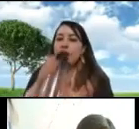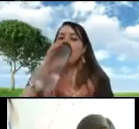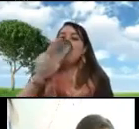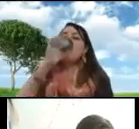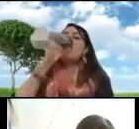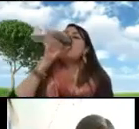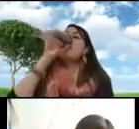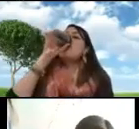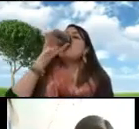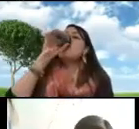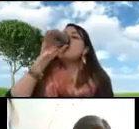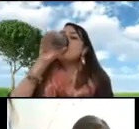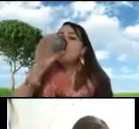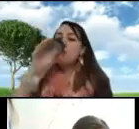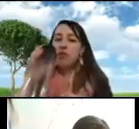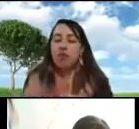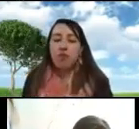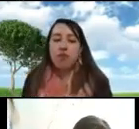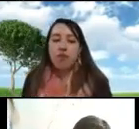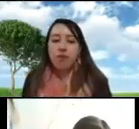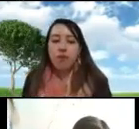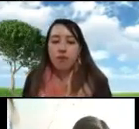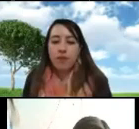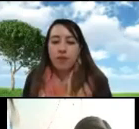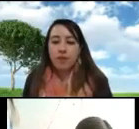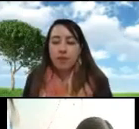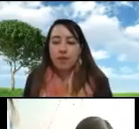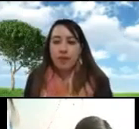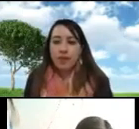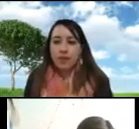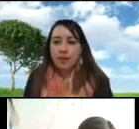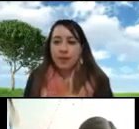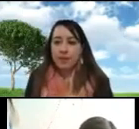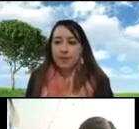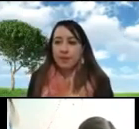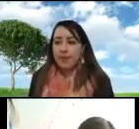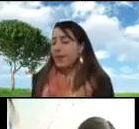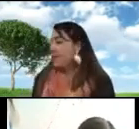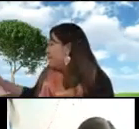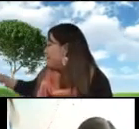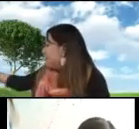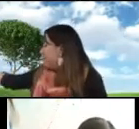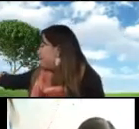bosque templado, bosque de coníferas, bosque seco o bosque tropical.